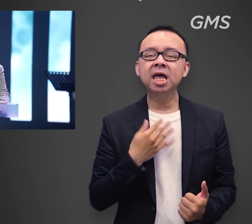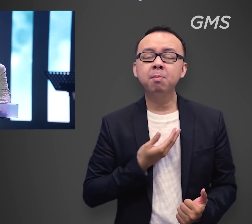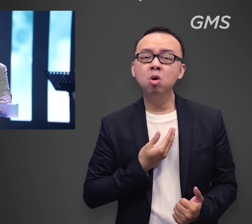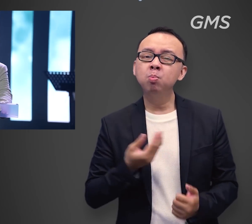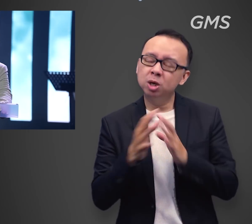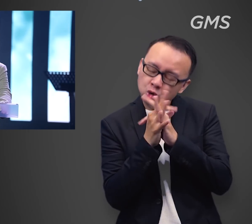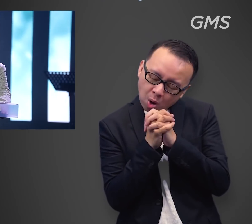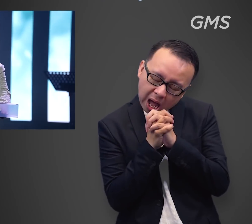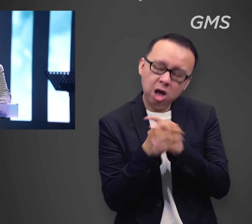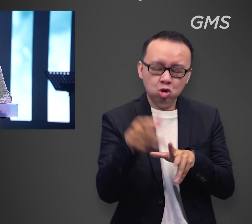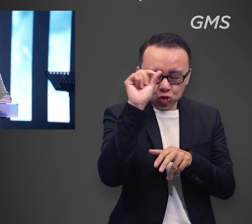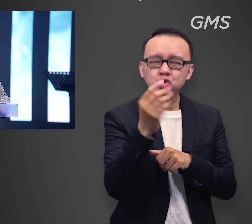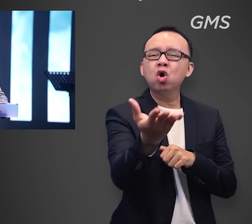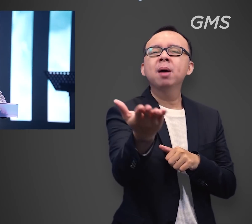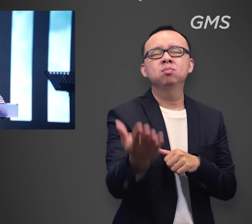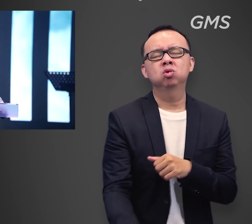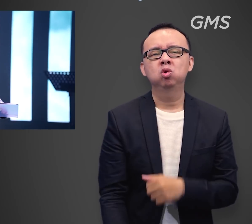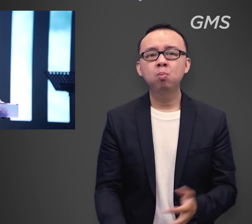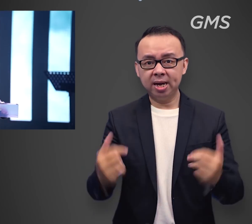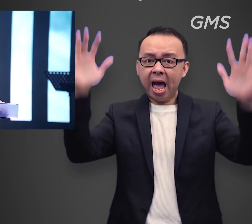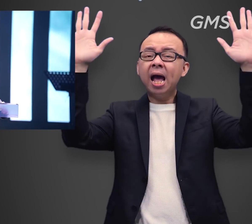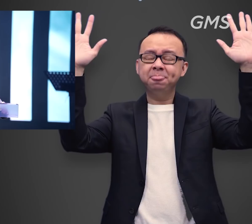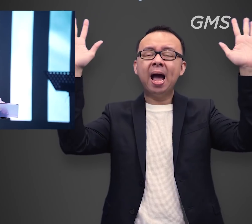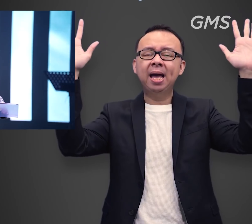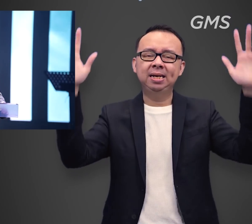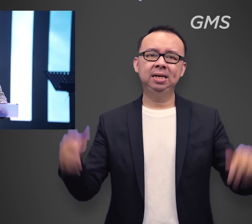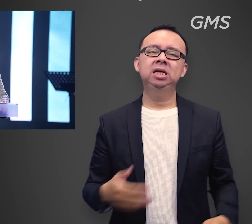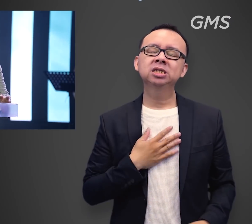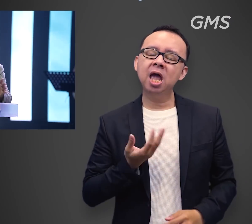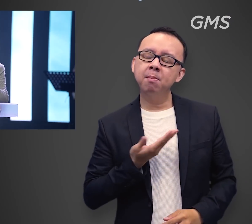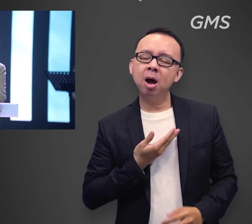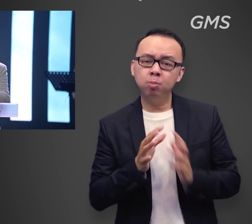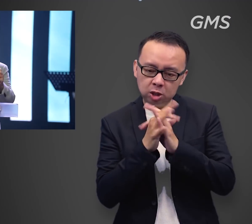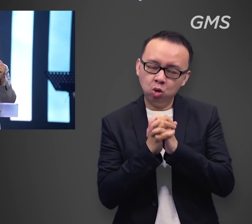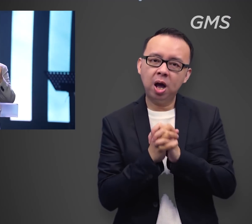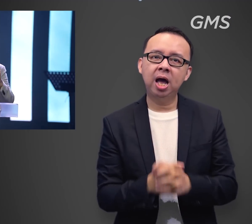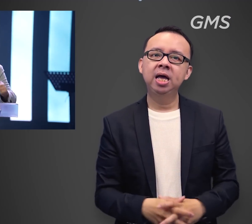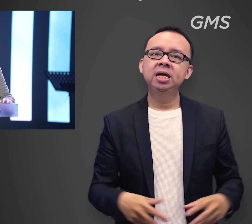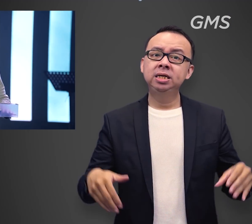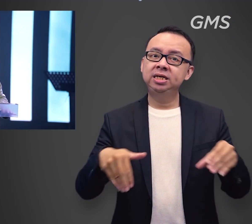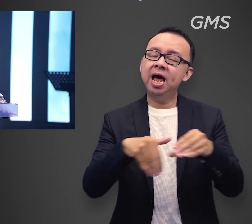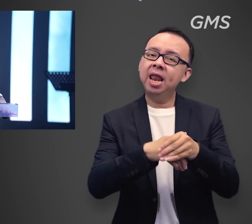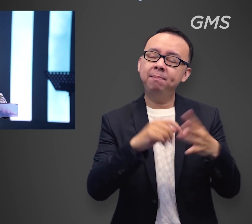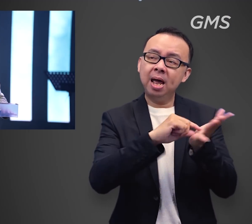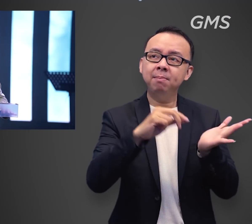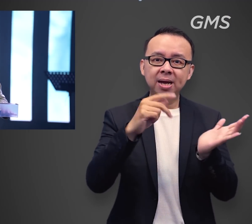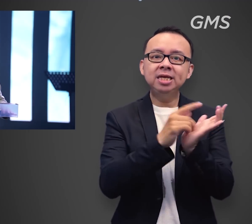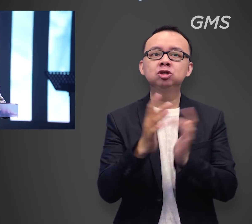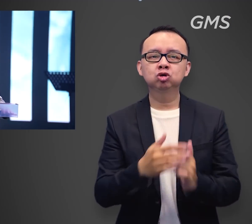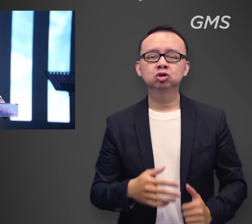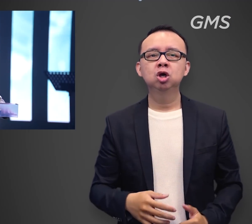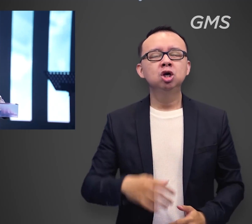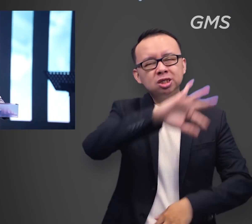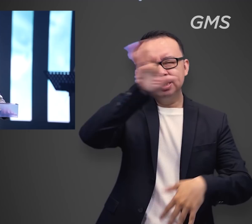saudara. Siapapun Anda, mari angkat tanganmu di tempat Anda. Saya mau berdoa sekarang. Di dalam nama Yesus, aku berdoa segala